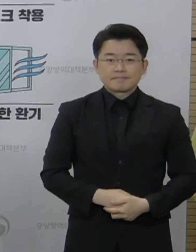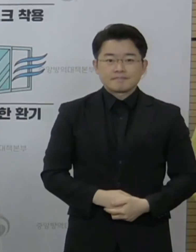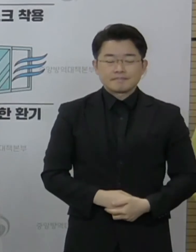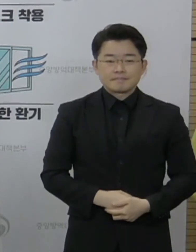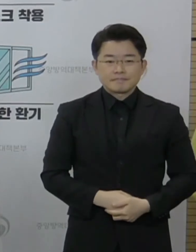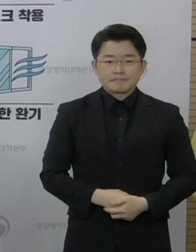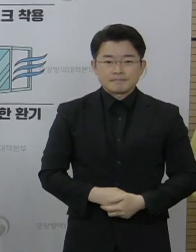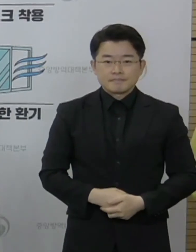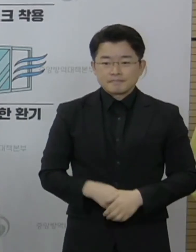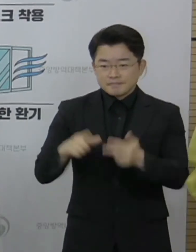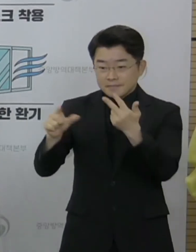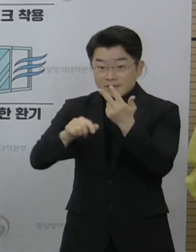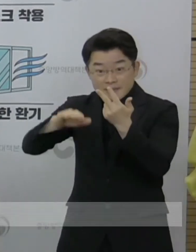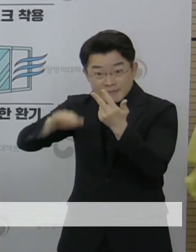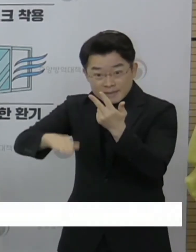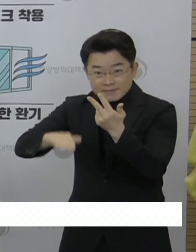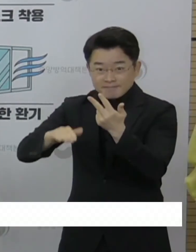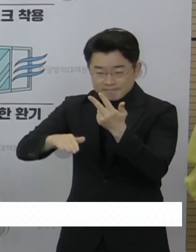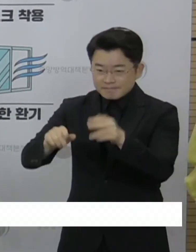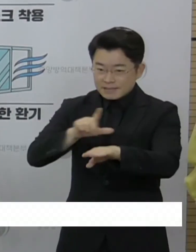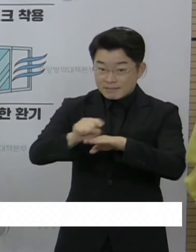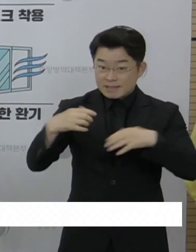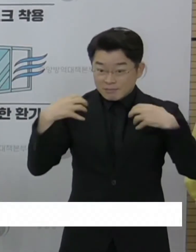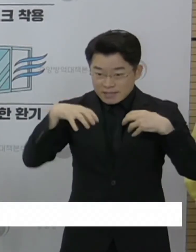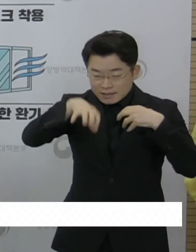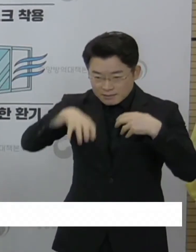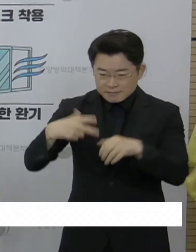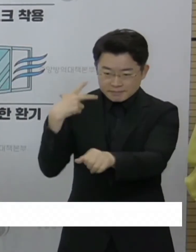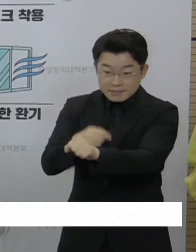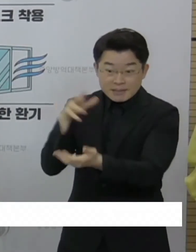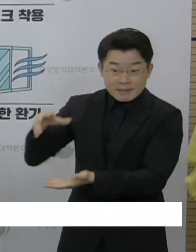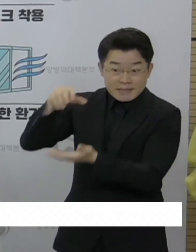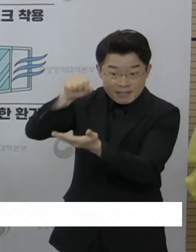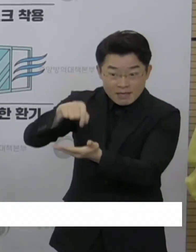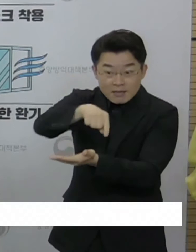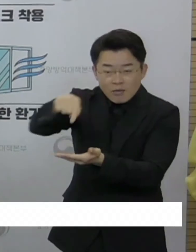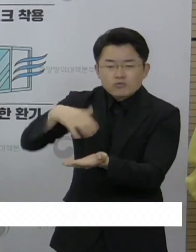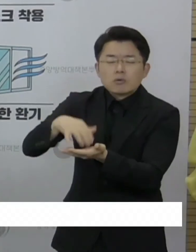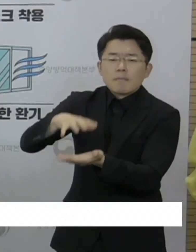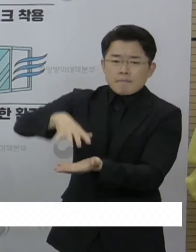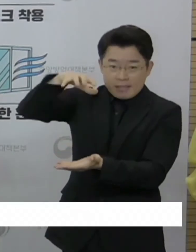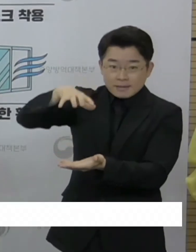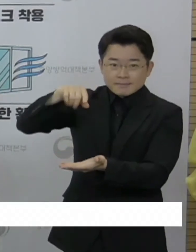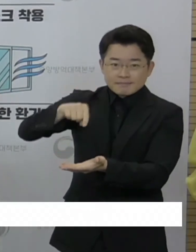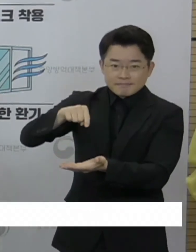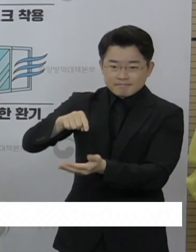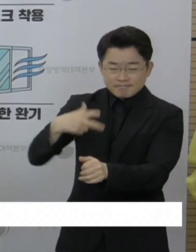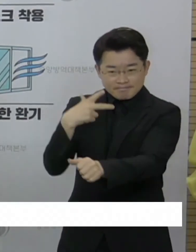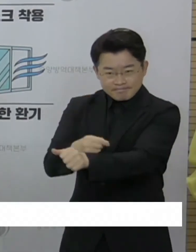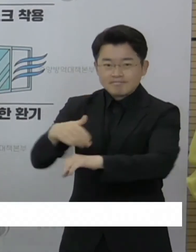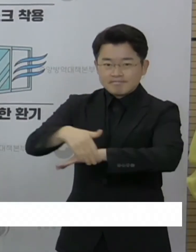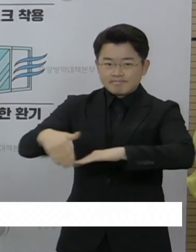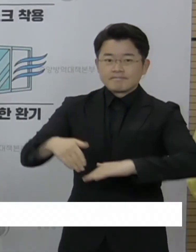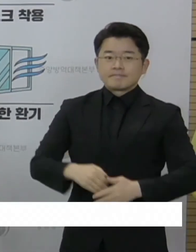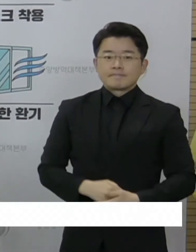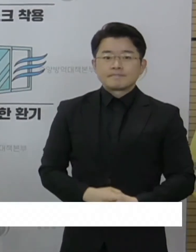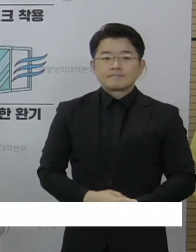이와 함께 7월말에 시행되는 지자체 자율 접종의 규모를 확대하여 시행할 계획입니다